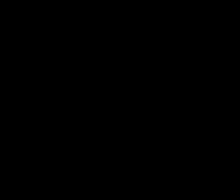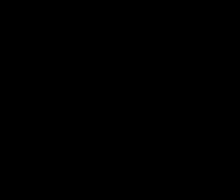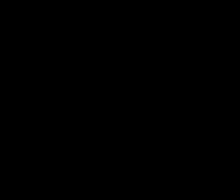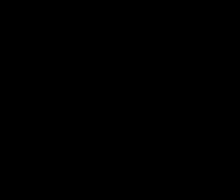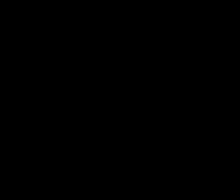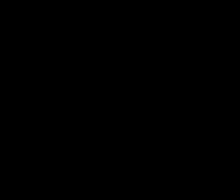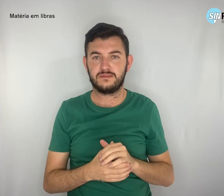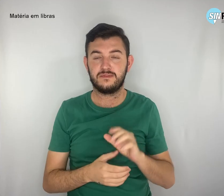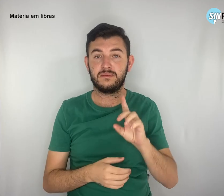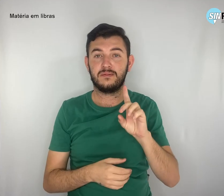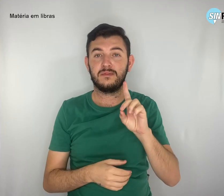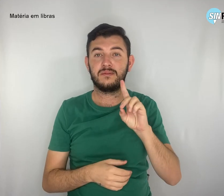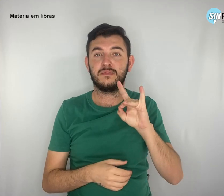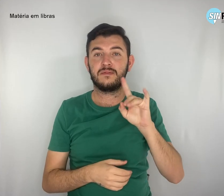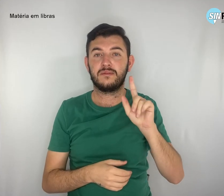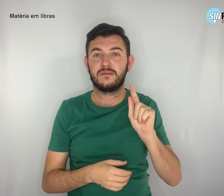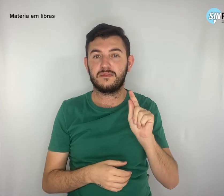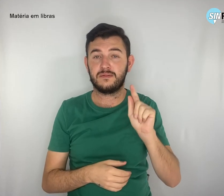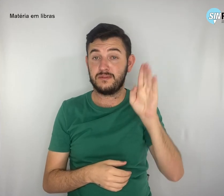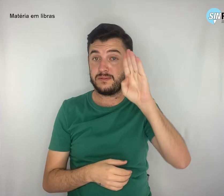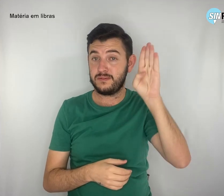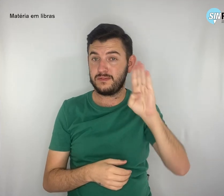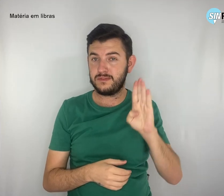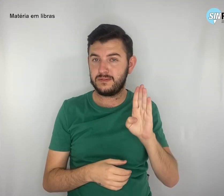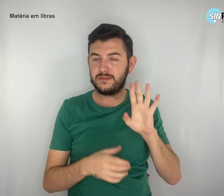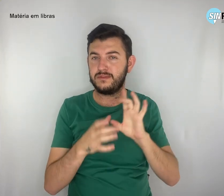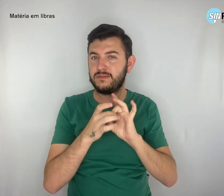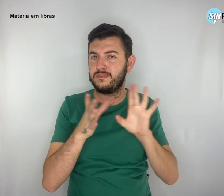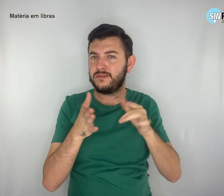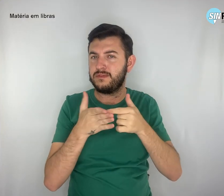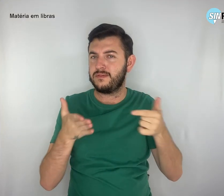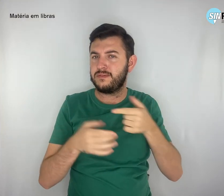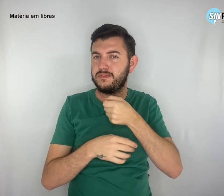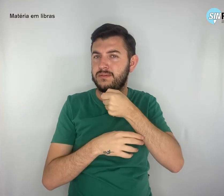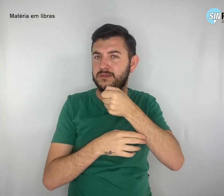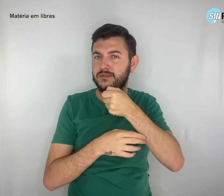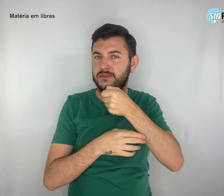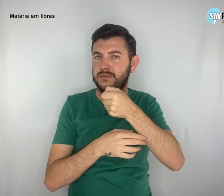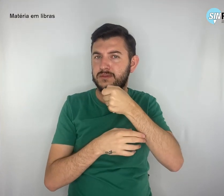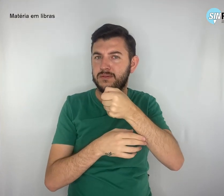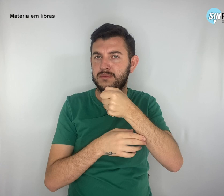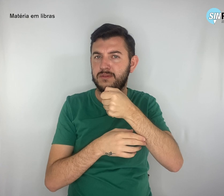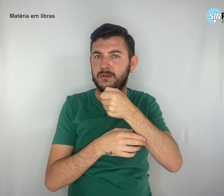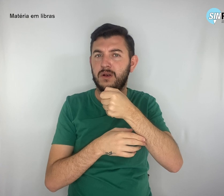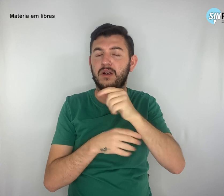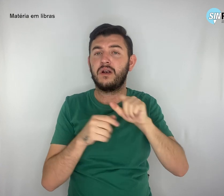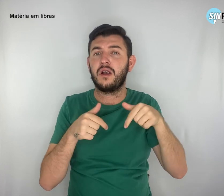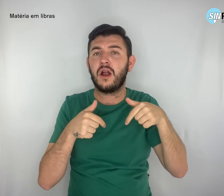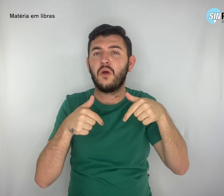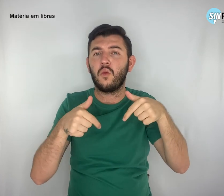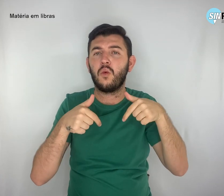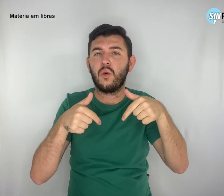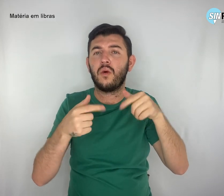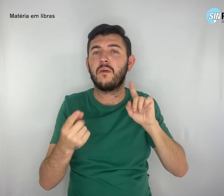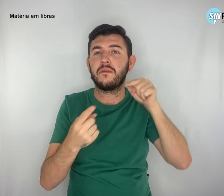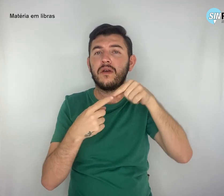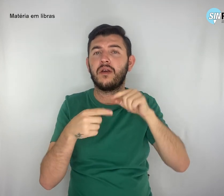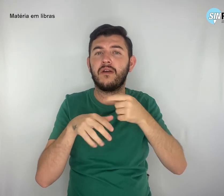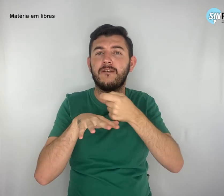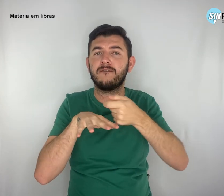Dia Nacional da Liberdade de Imprensa e a Importância do Combate às Fake News Depois de pagar